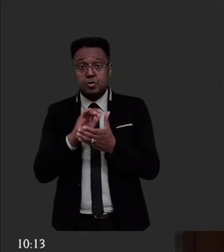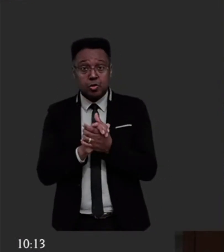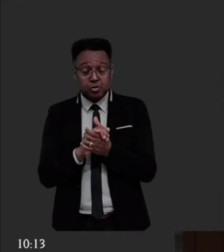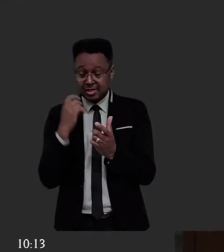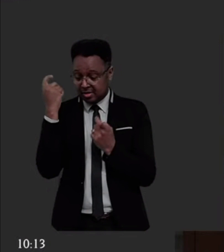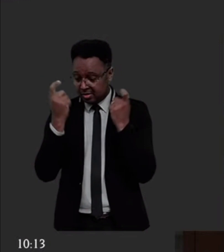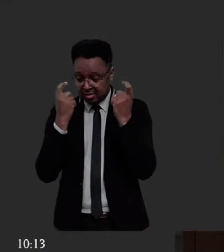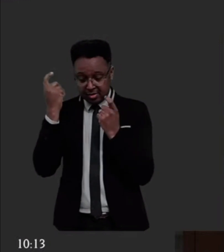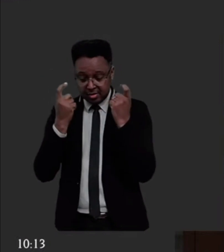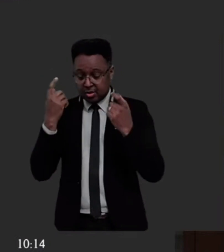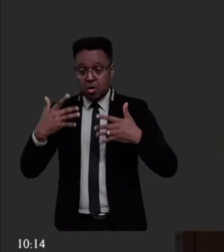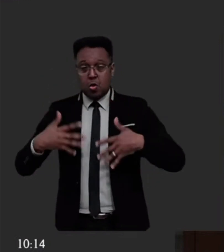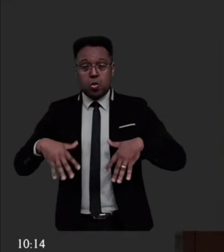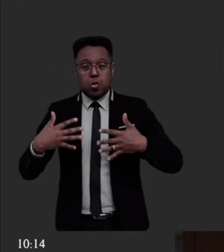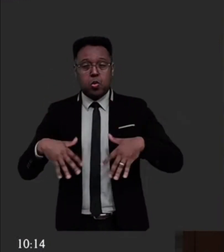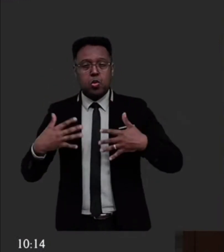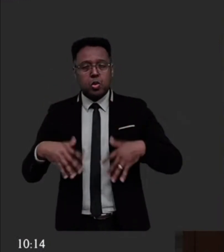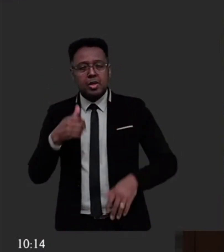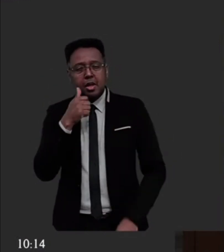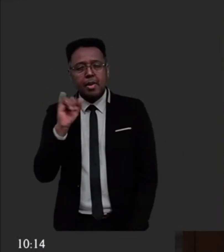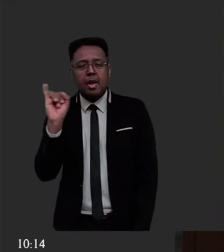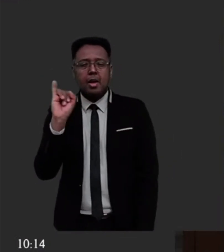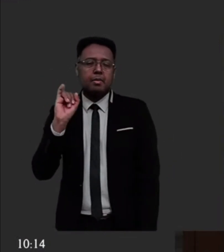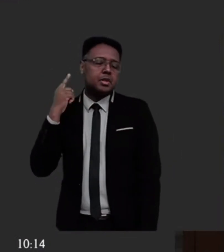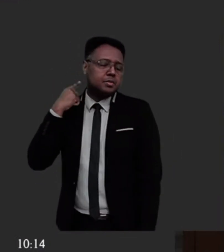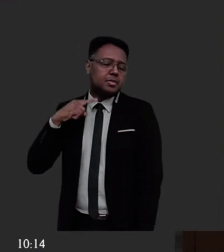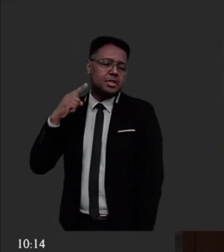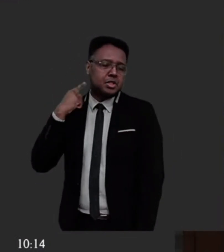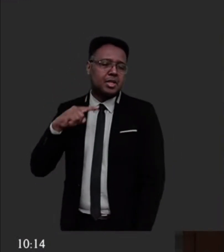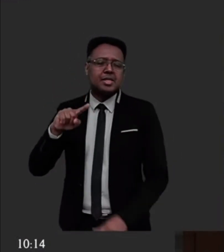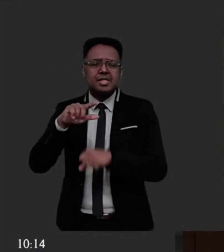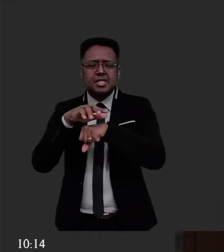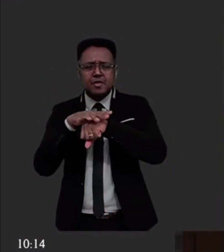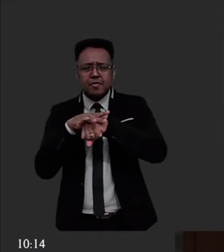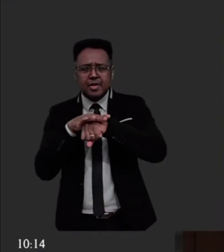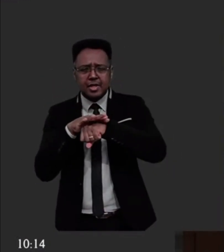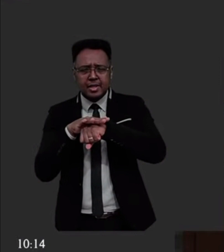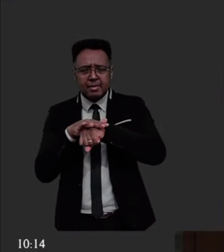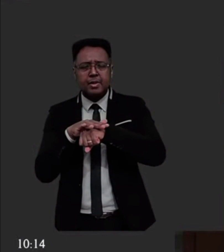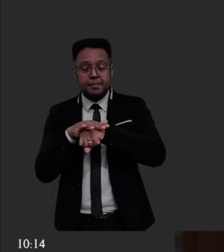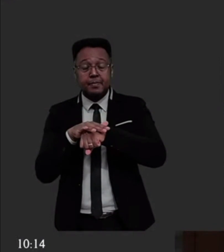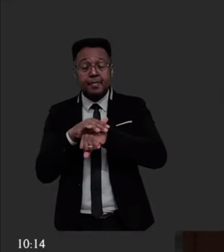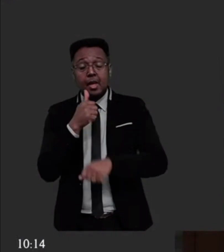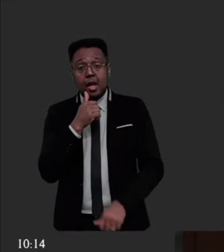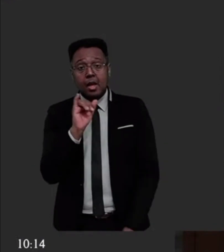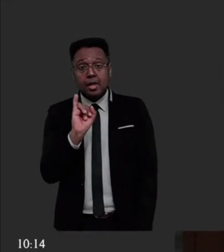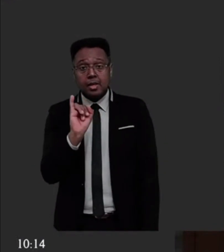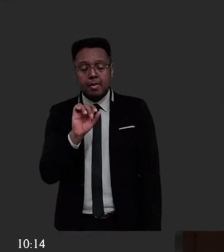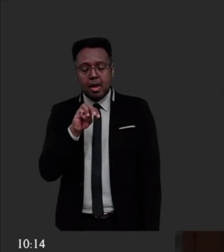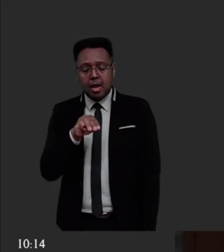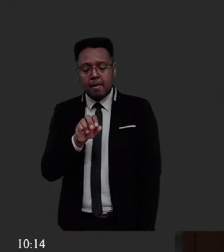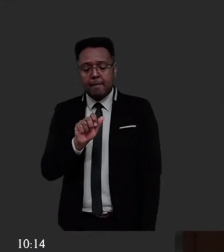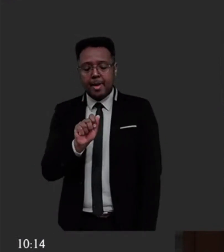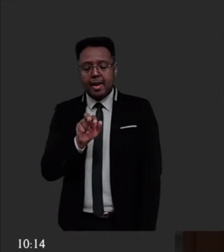irmã Laila de Asseburgo, Minas Gerais, com esclerose múltipla. A irmã Mariângela, filha da irmã Vitória